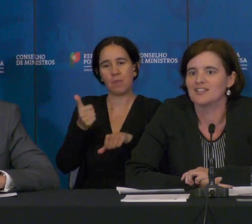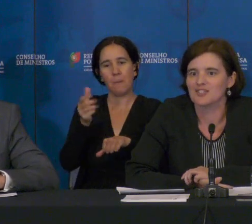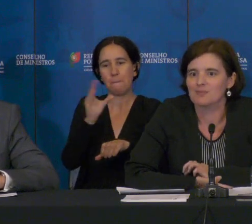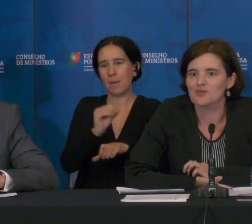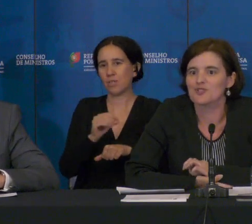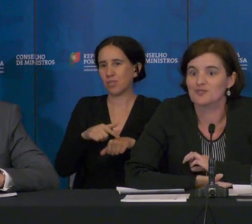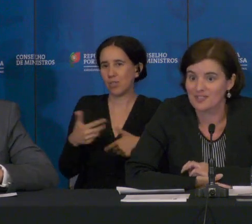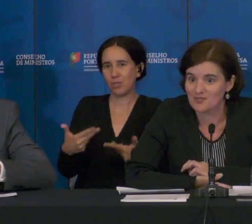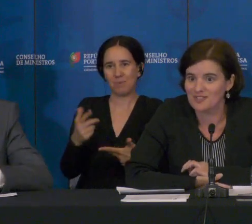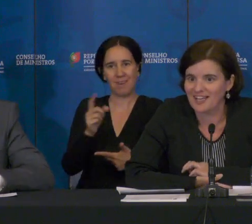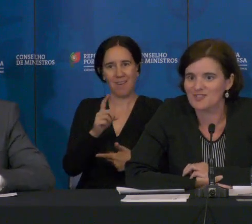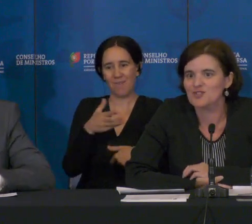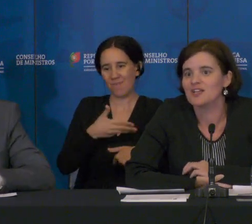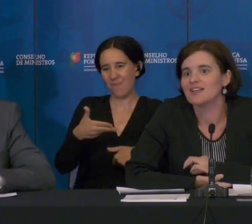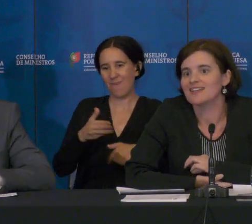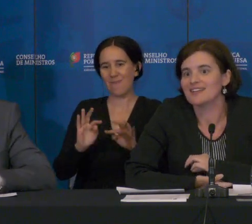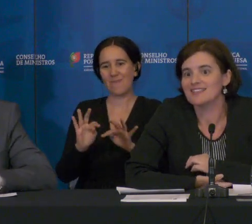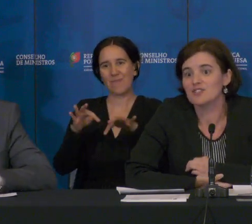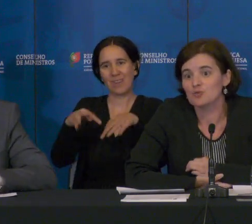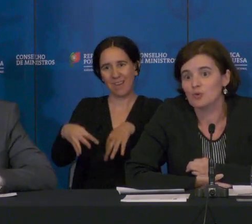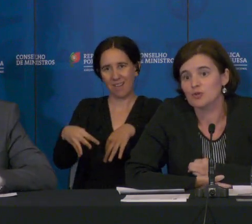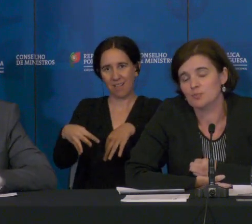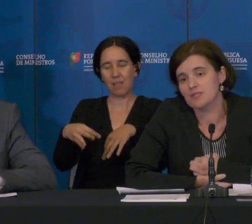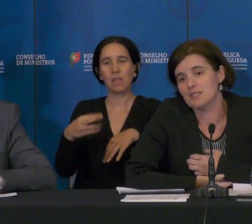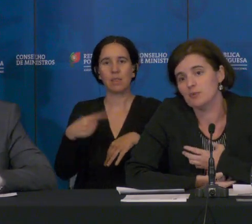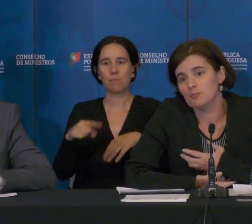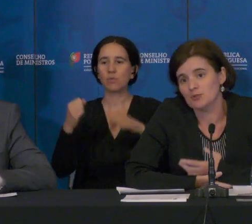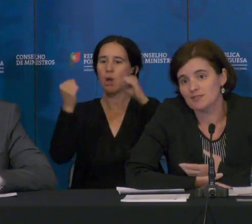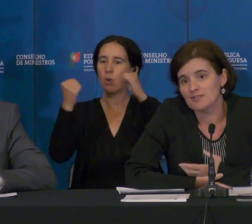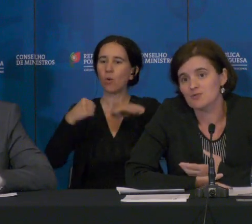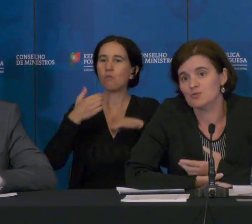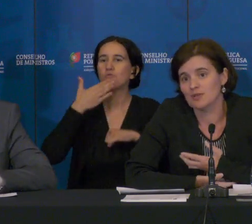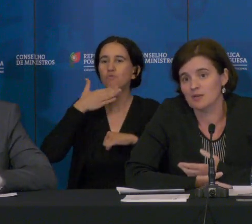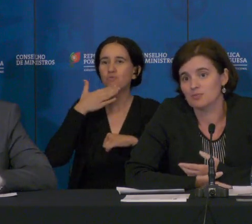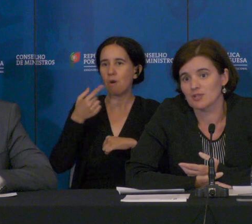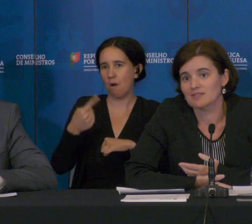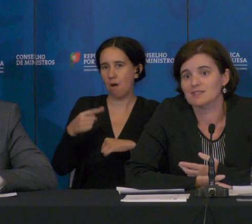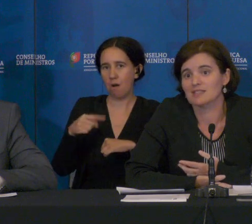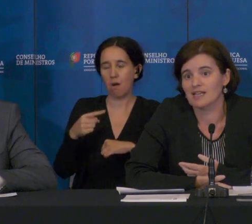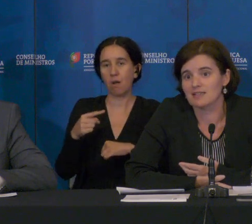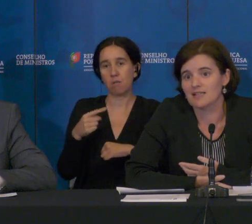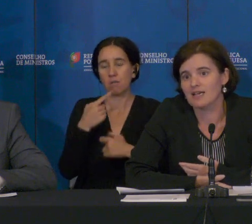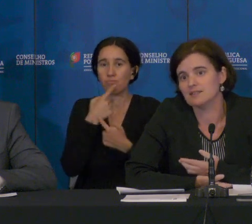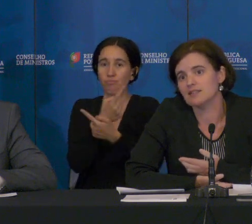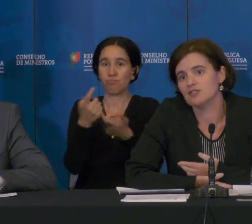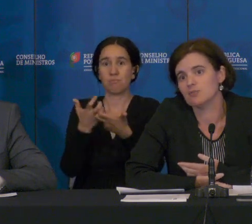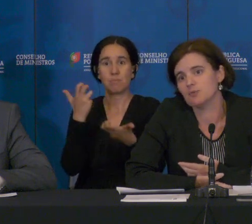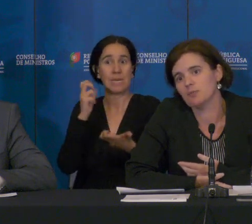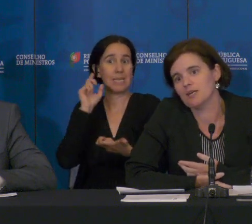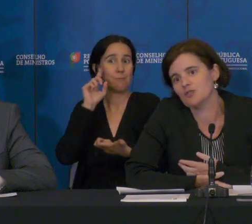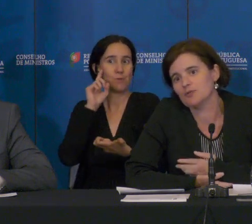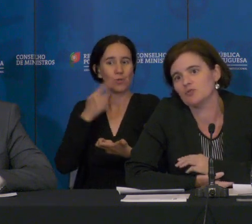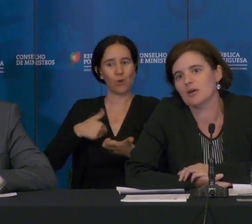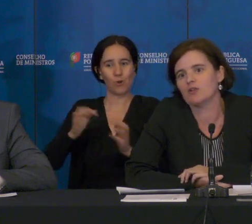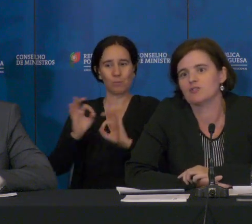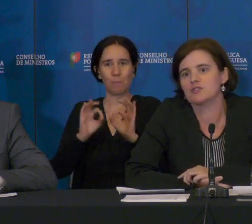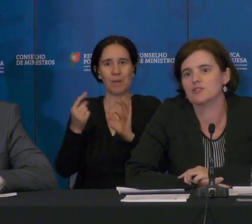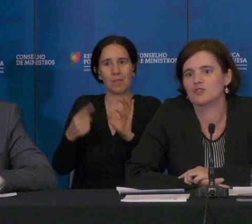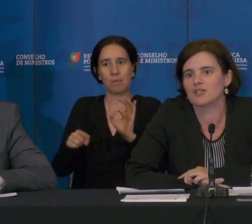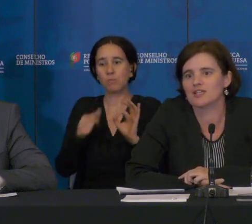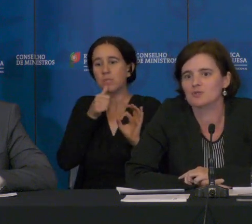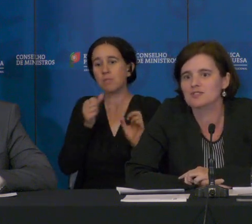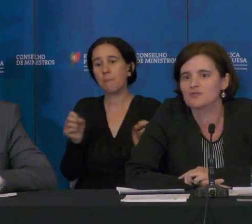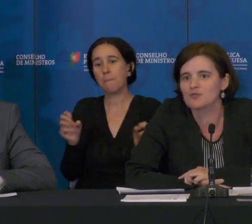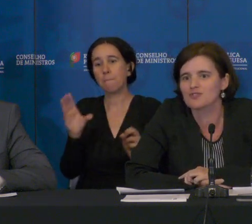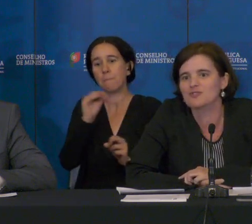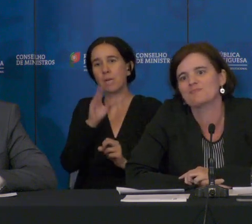momento. Estamos nas fases finais, existe um acordo de princípio e, portanto, isso é importante realçar e estamos preparados para tomar novas